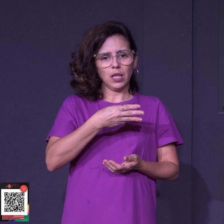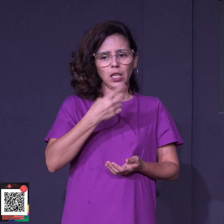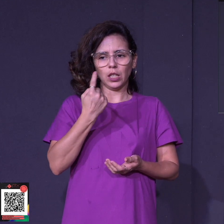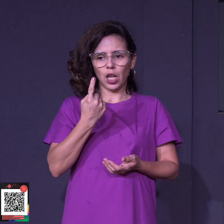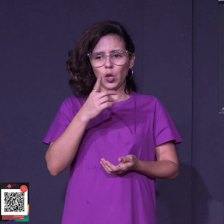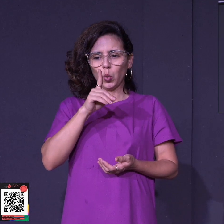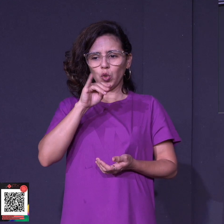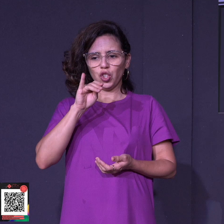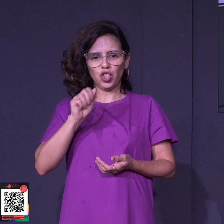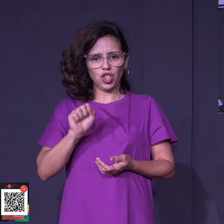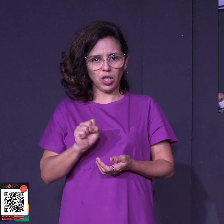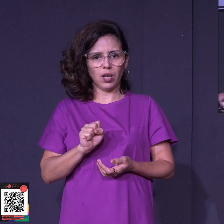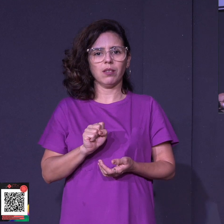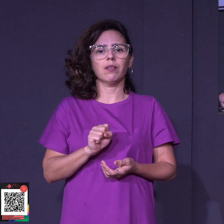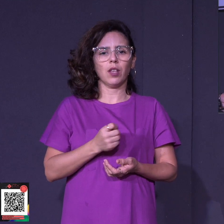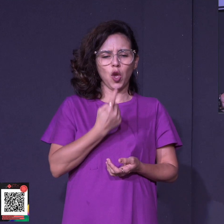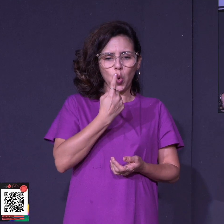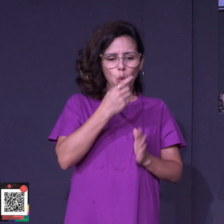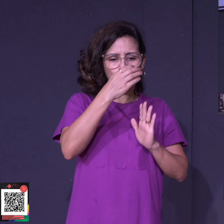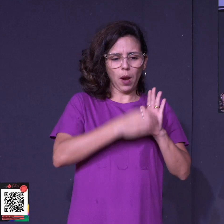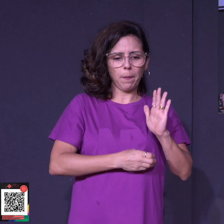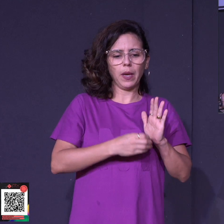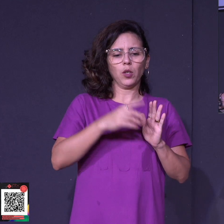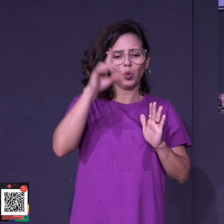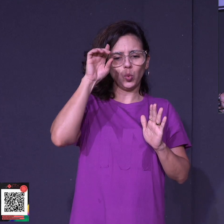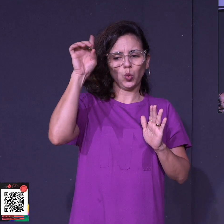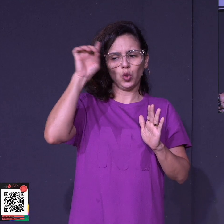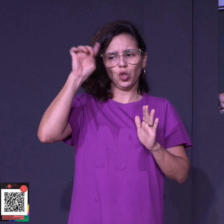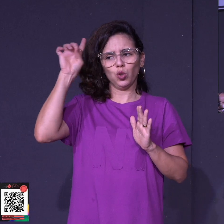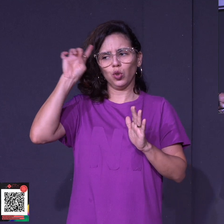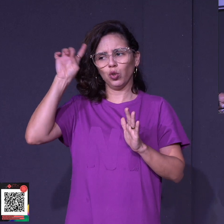Sabedoria, o princípio da sabedoria. Tema a Deus.